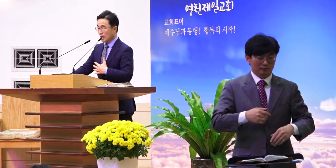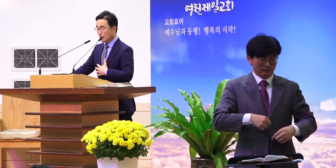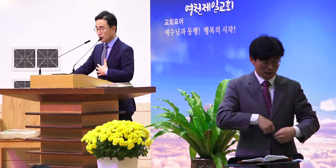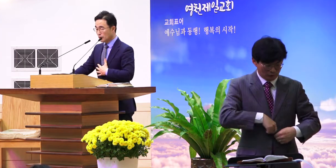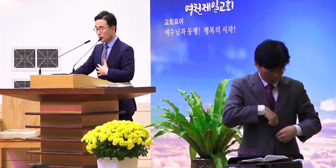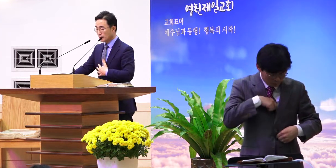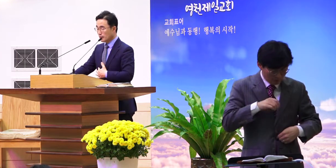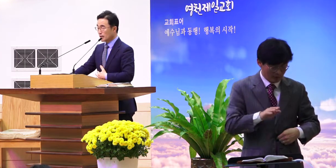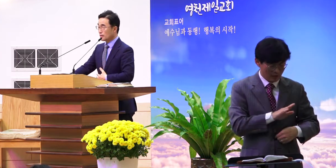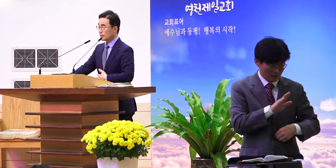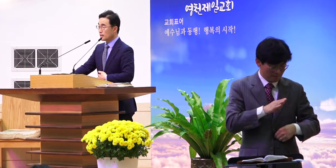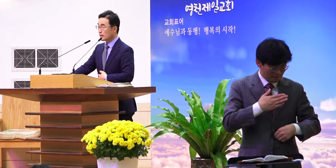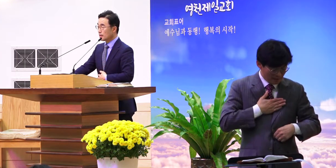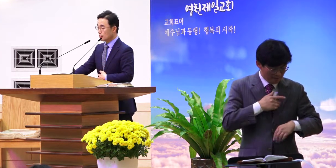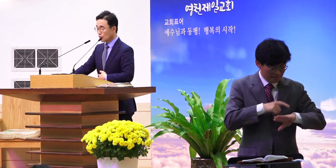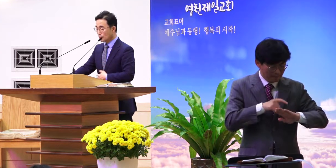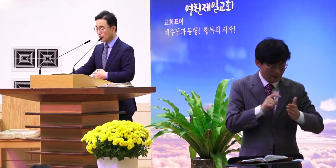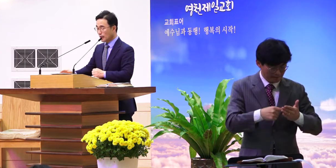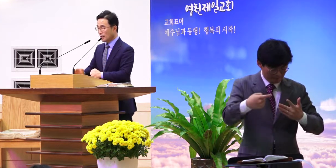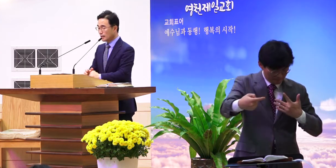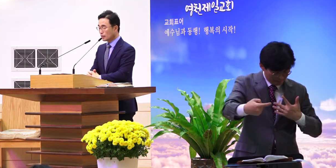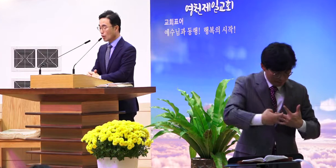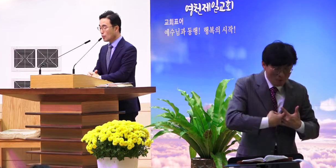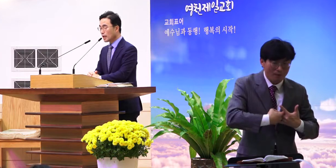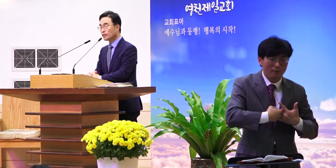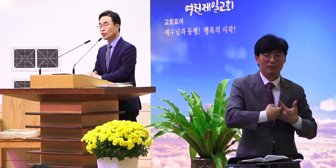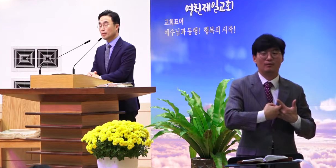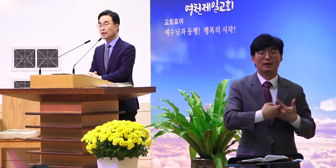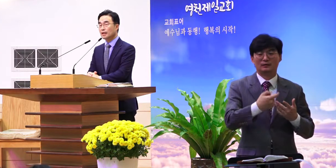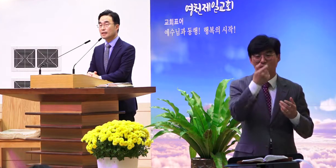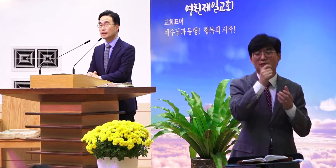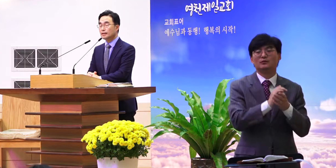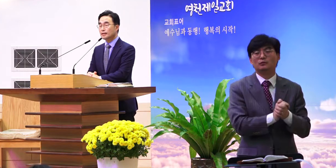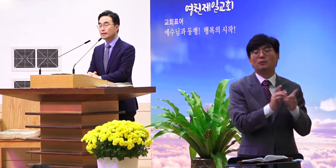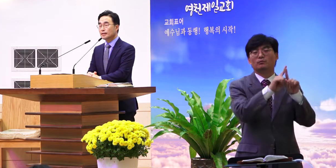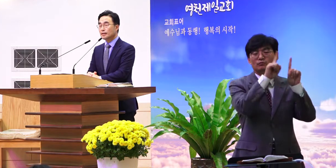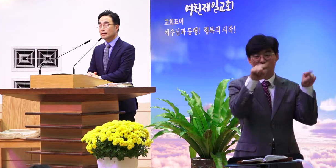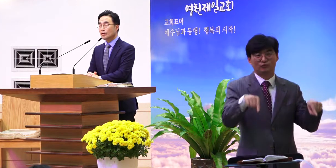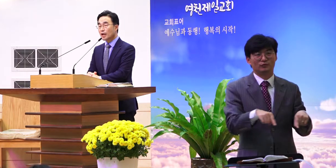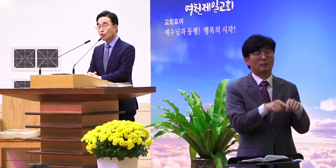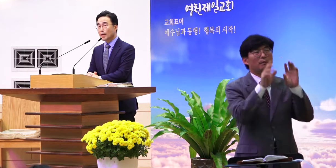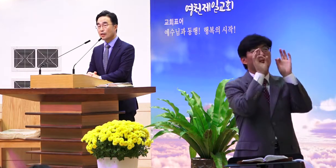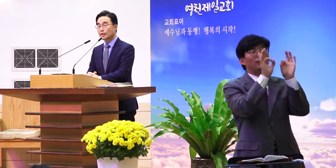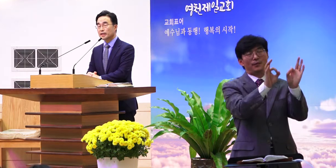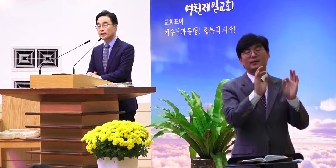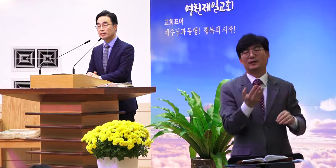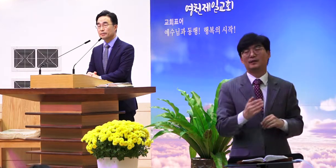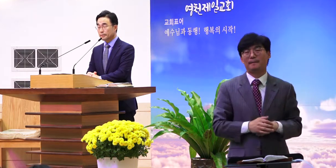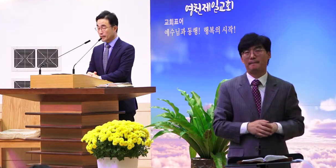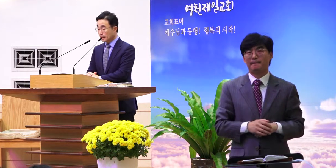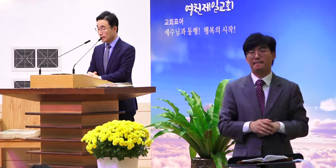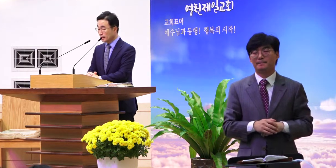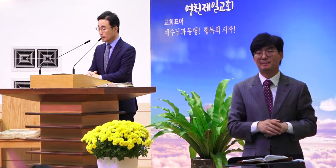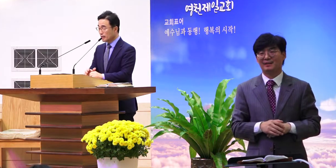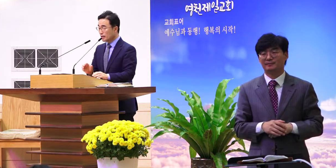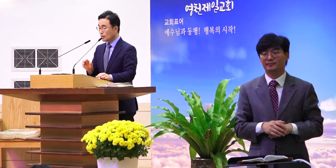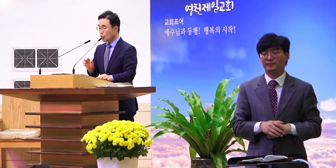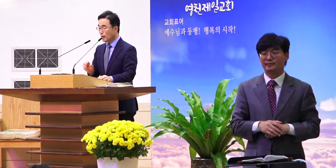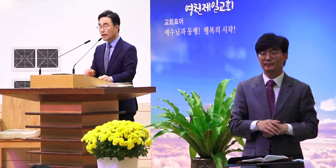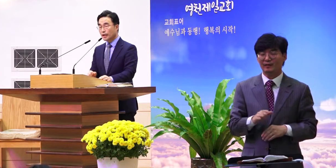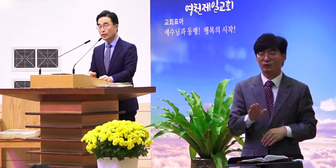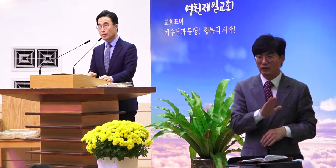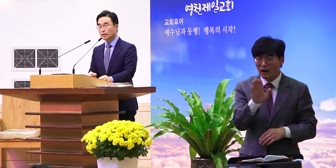우리의 마음을, 우리의 신앙을 굉장히 무겁게 하는, 돌아보게 하는 것입니다. 너희가 고백하고 있는